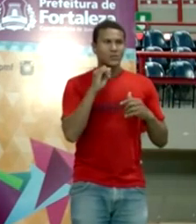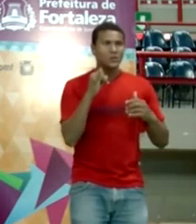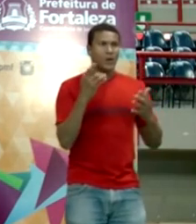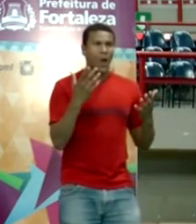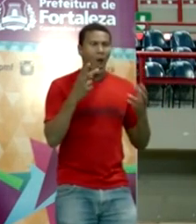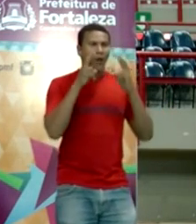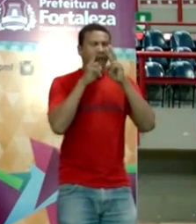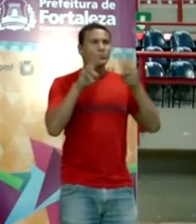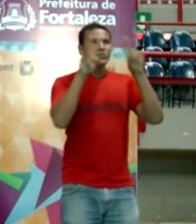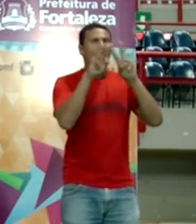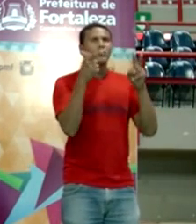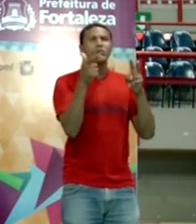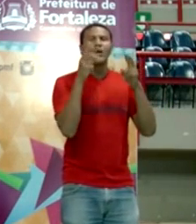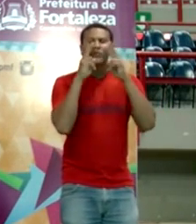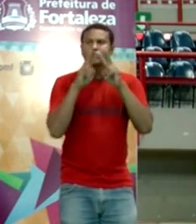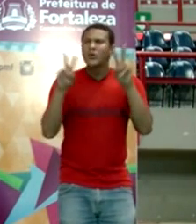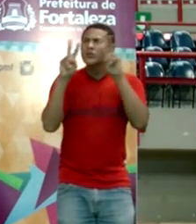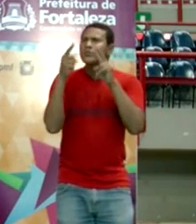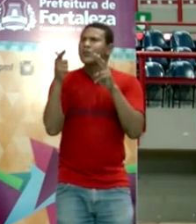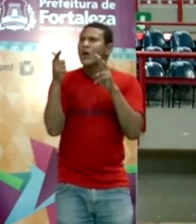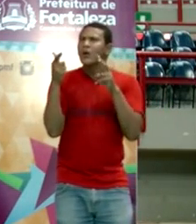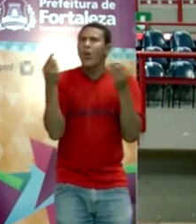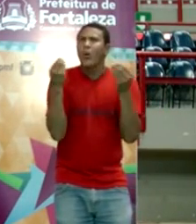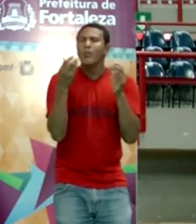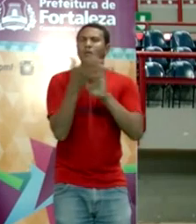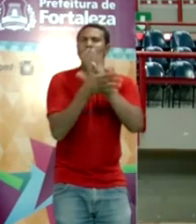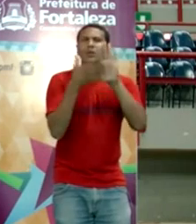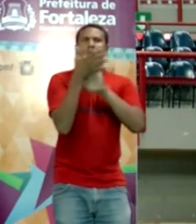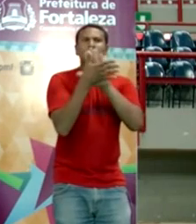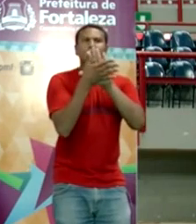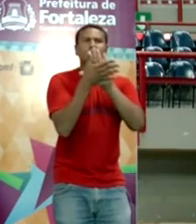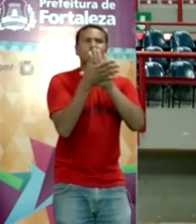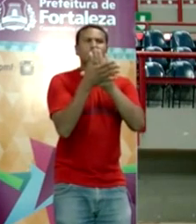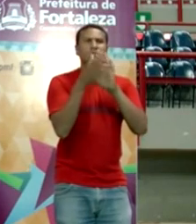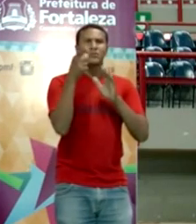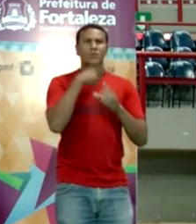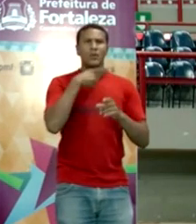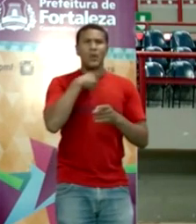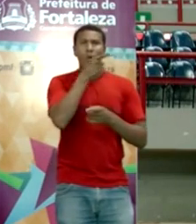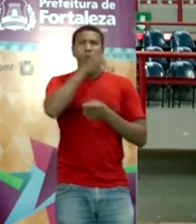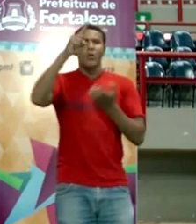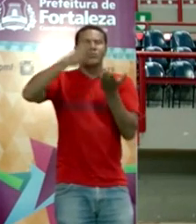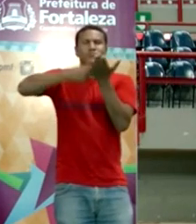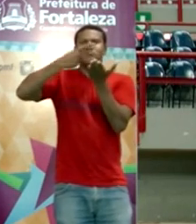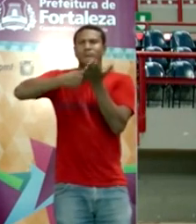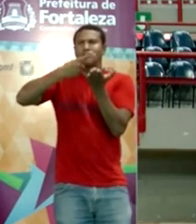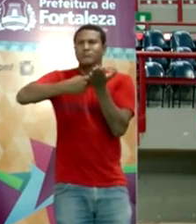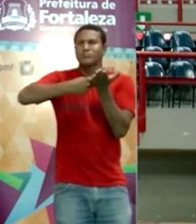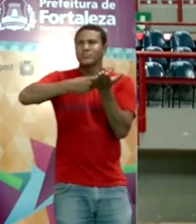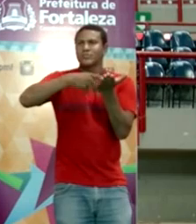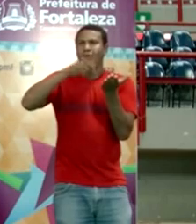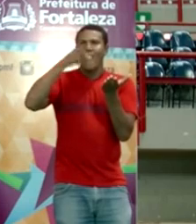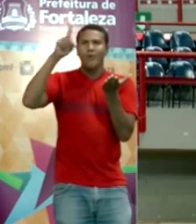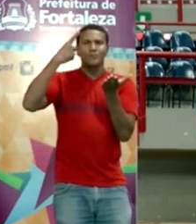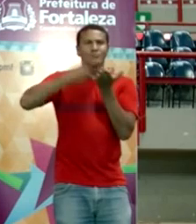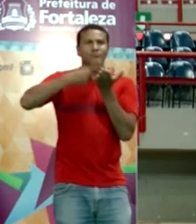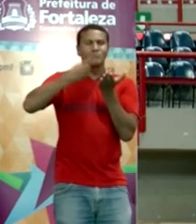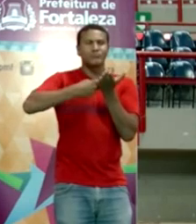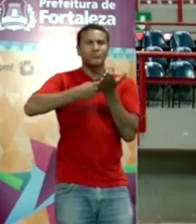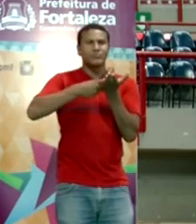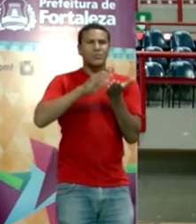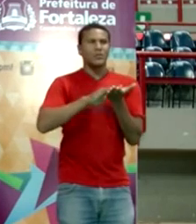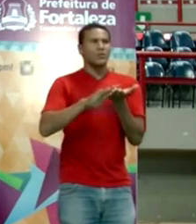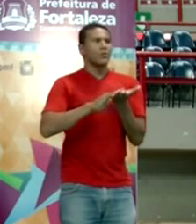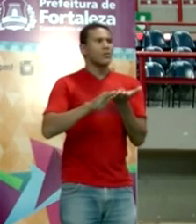recurso visual, como se resolve o texto escrito? Por meio de um outro código, por meio de uma outra linguagem.